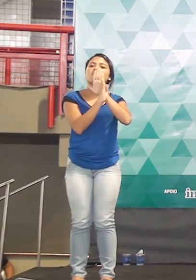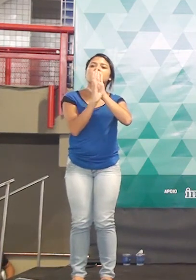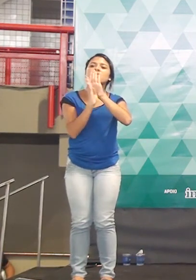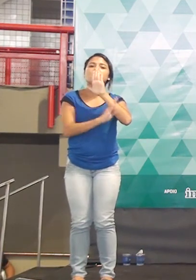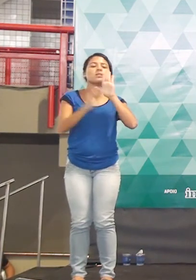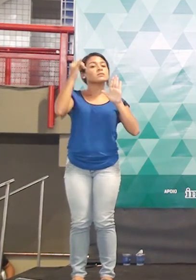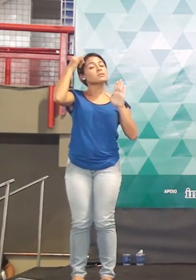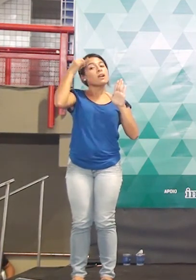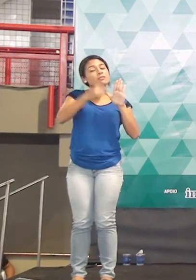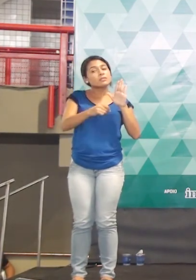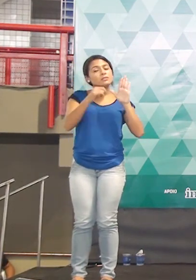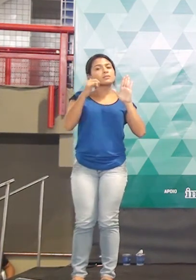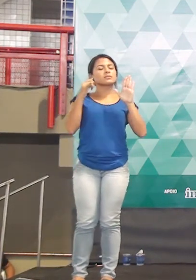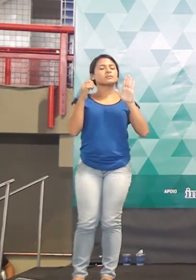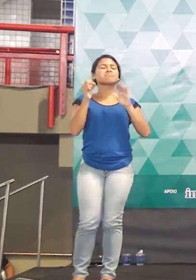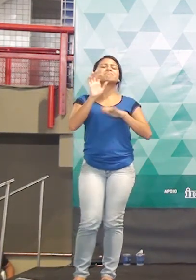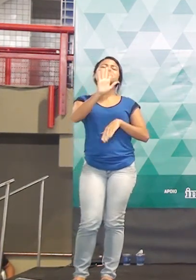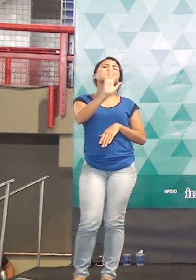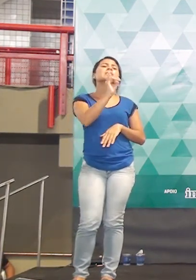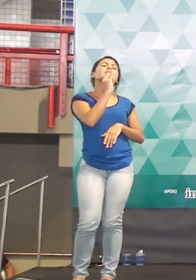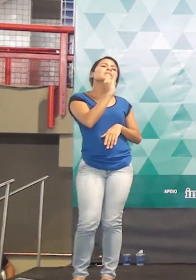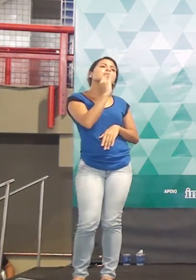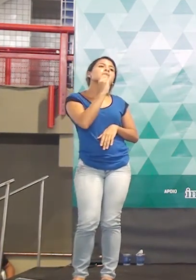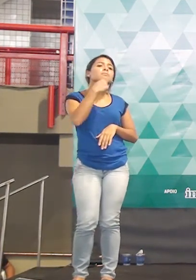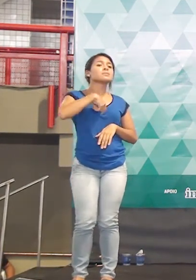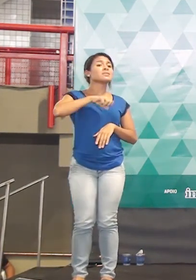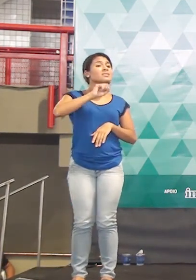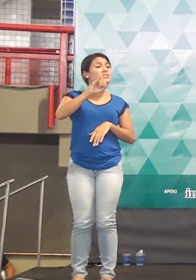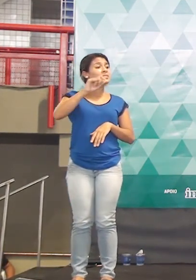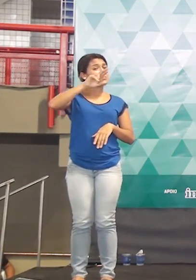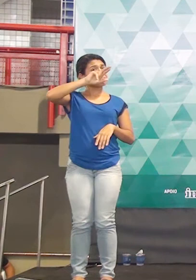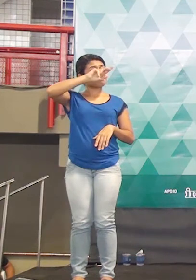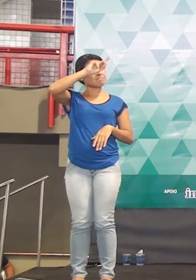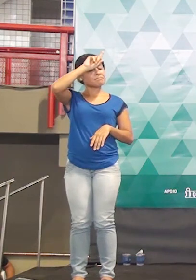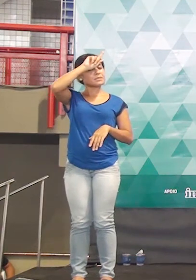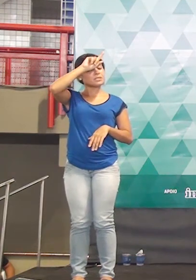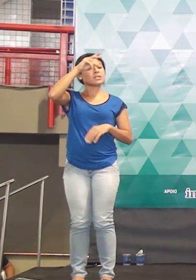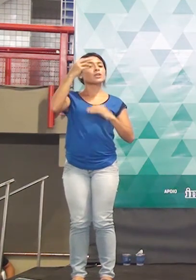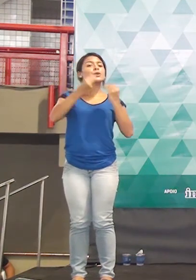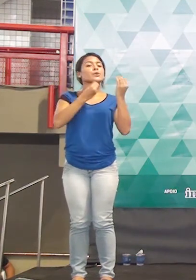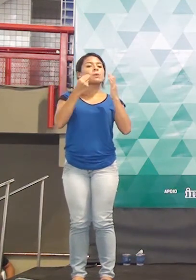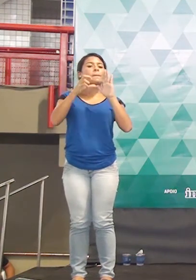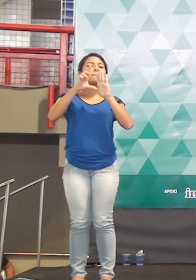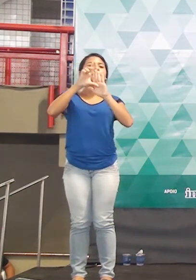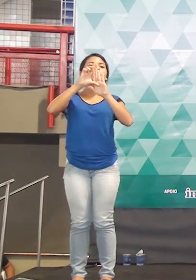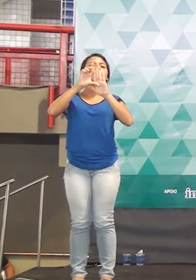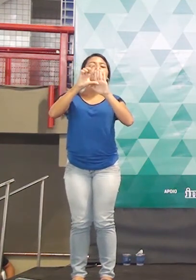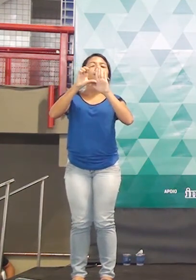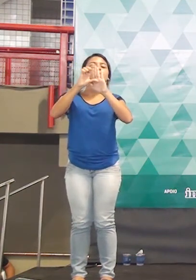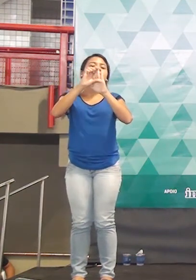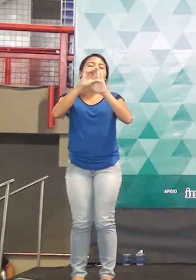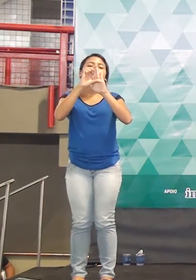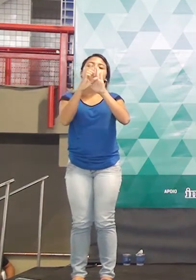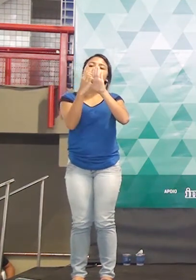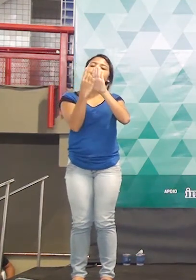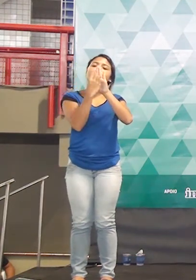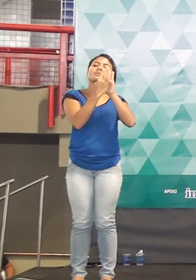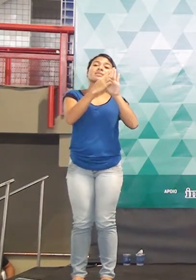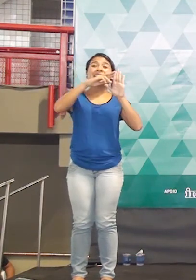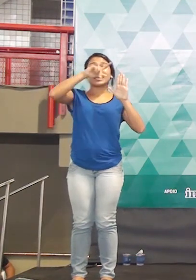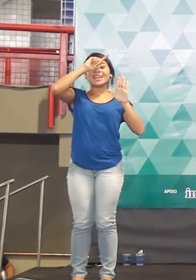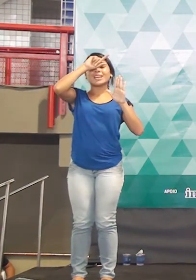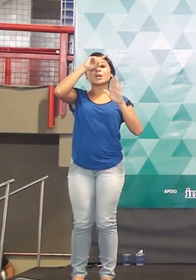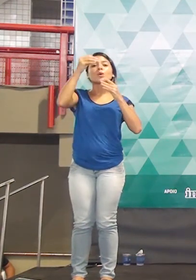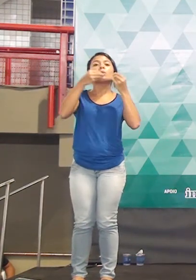correr esse risco. Professora, se eu erro a margem, o tamanho do parágrafo, eu perco o ponto onde? Na